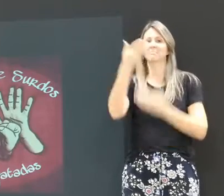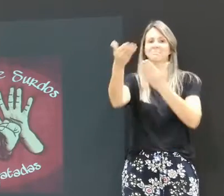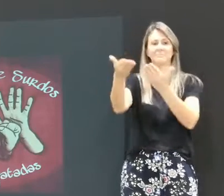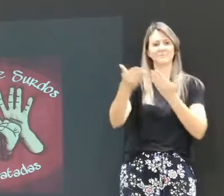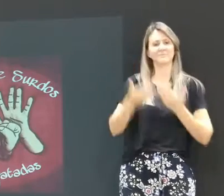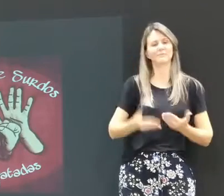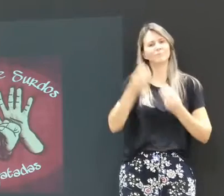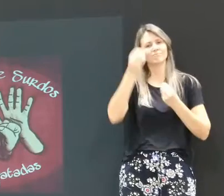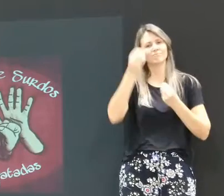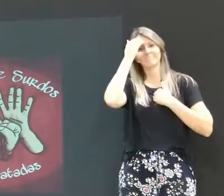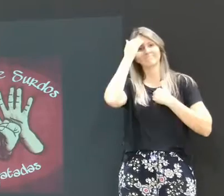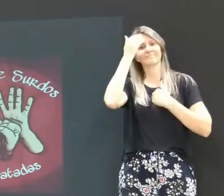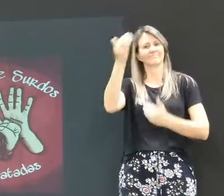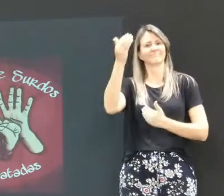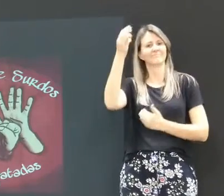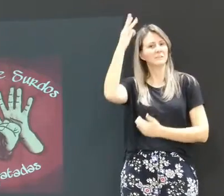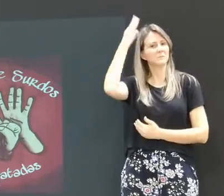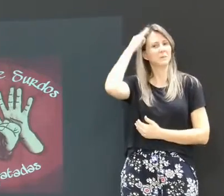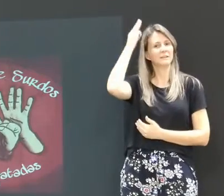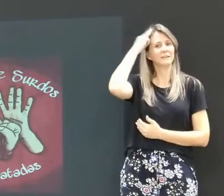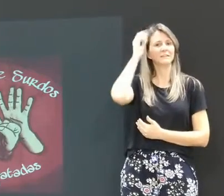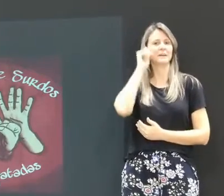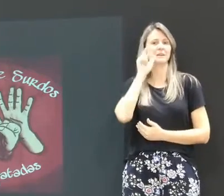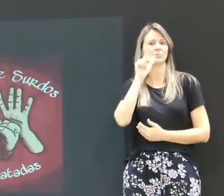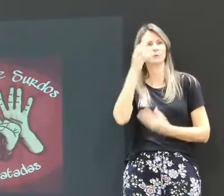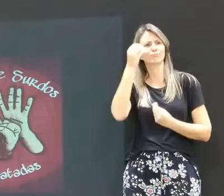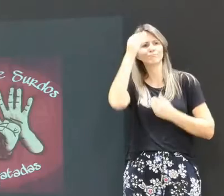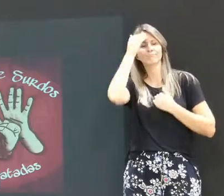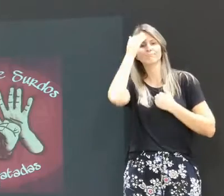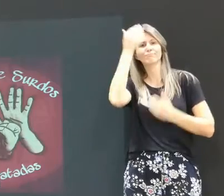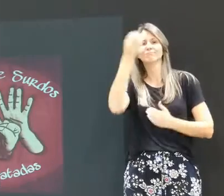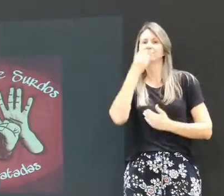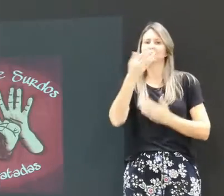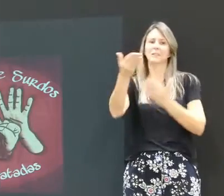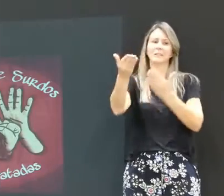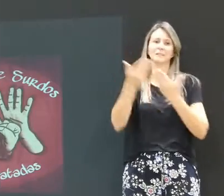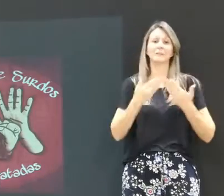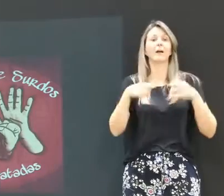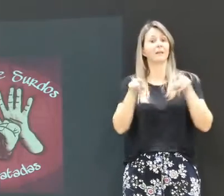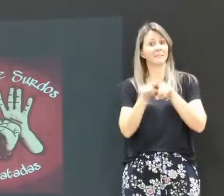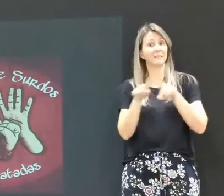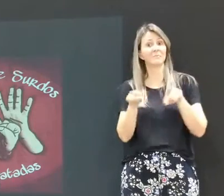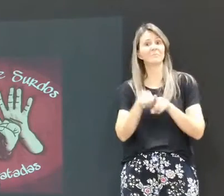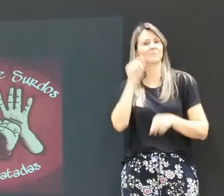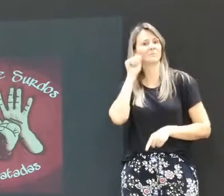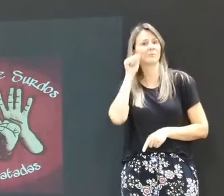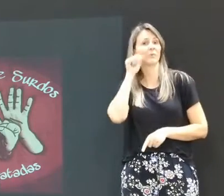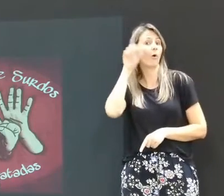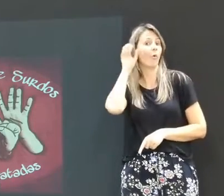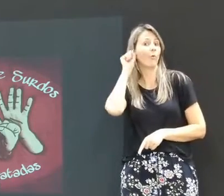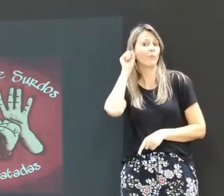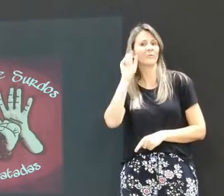novo que está vindo aqui a primeira vez no resgate, junto com a Maria, né, junto com alguns irmãos aqui.